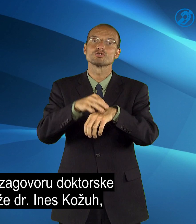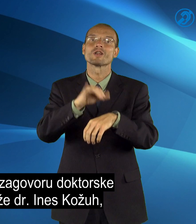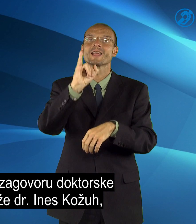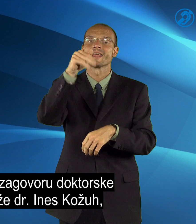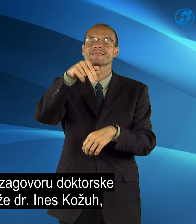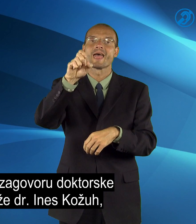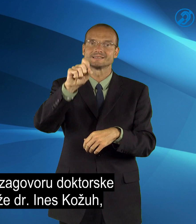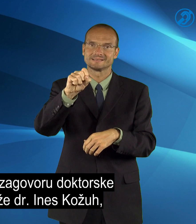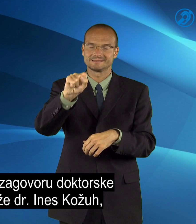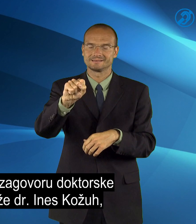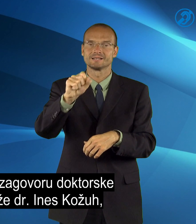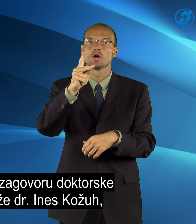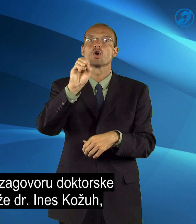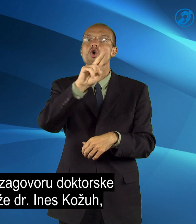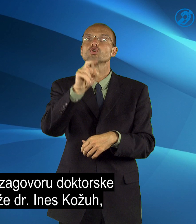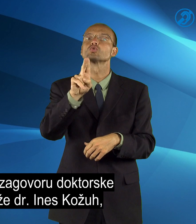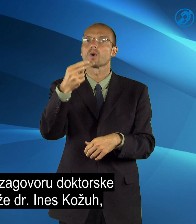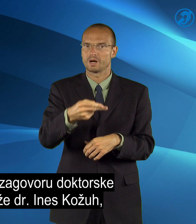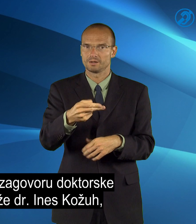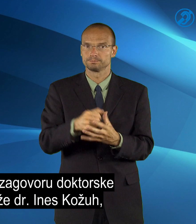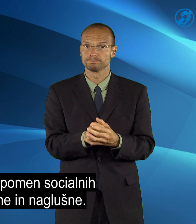omrežij za gluhe in naglušne.